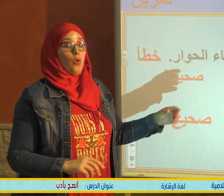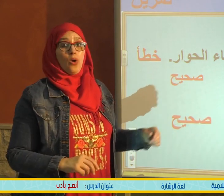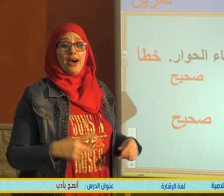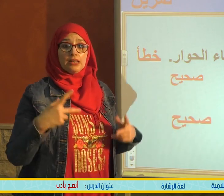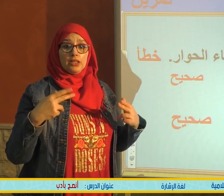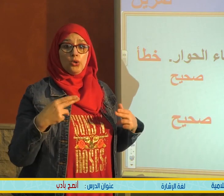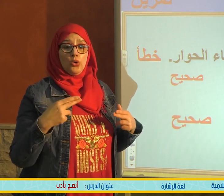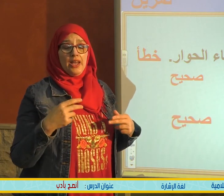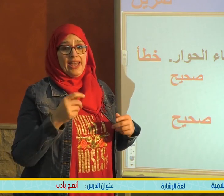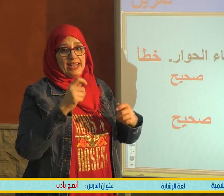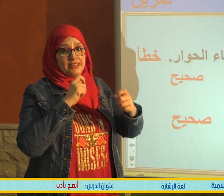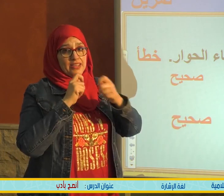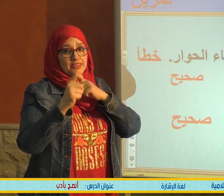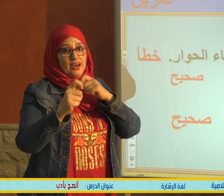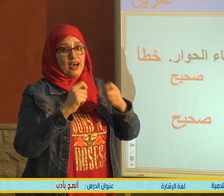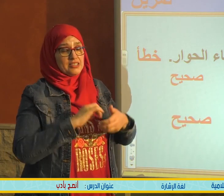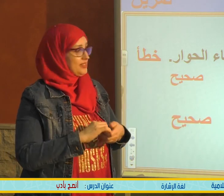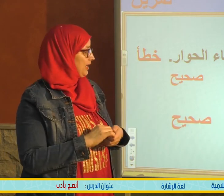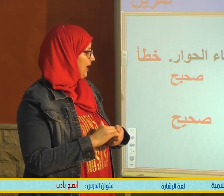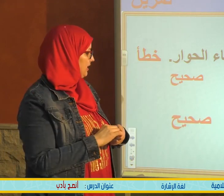أقاطع حديث أصدقائي،